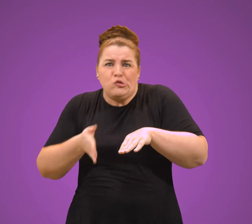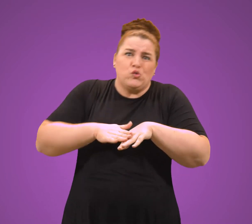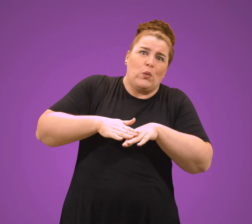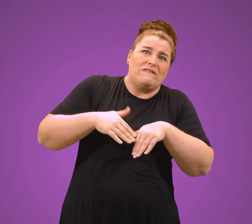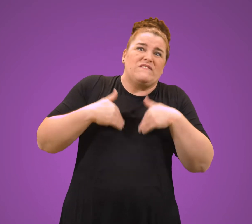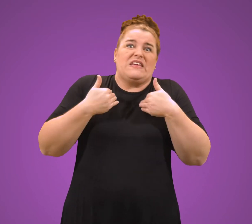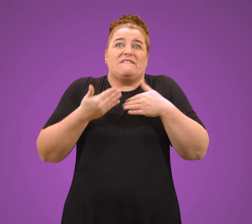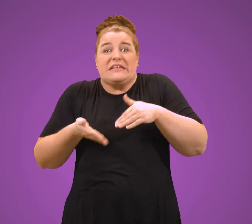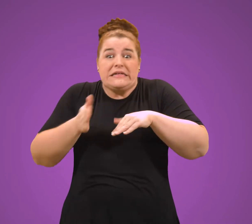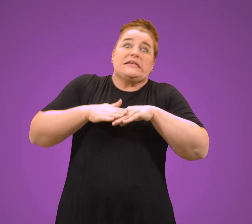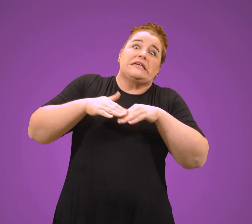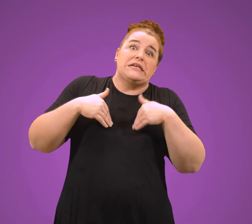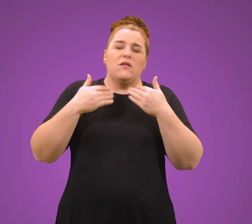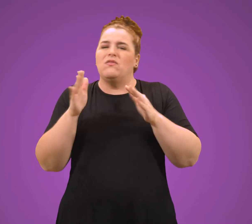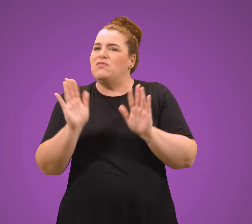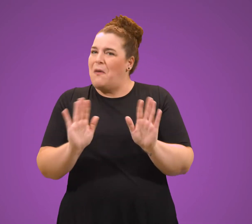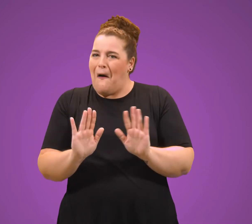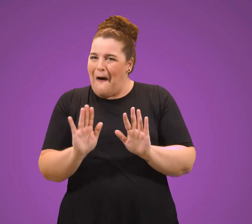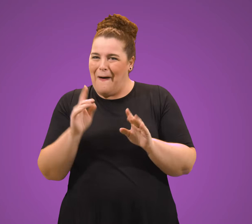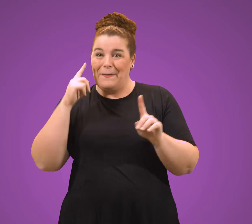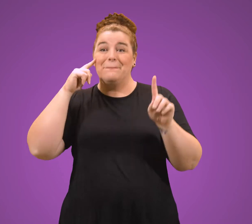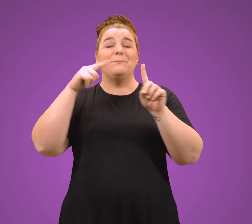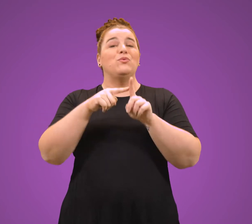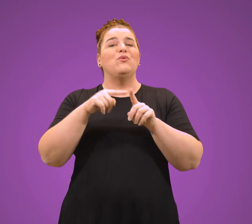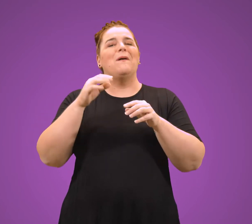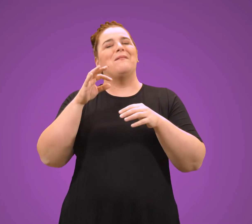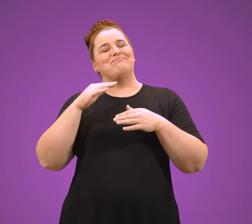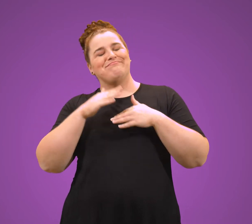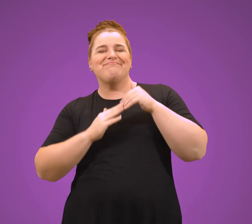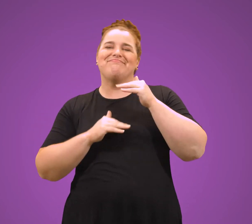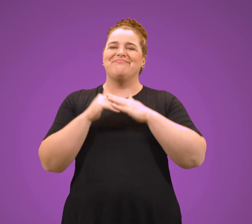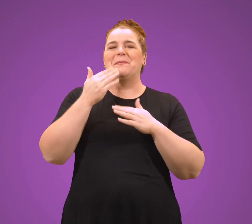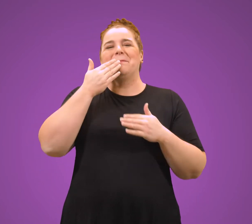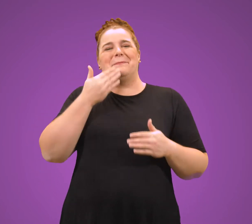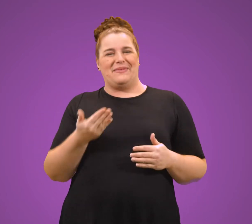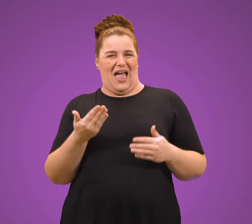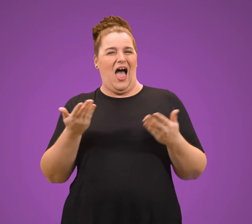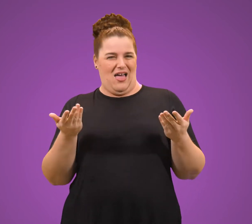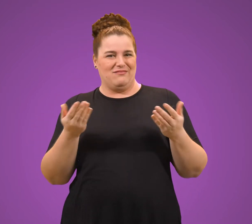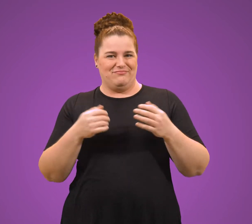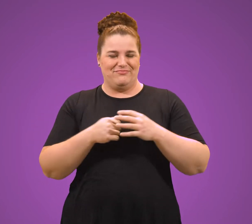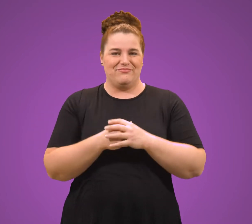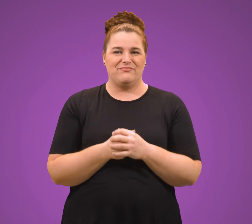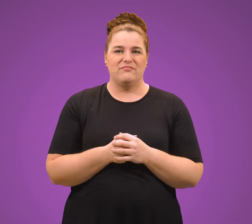de profiter de la vie, d'avoir un but et d'être capable de gérer les hauts et les bas du quotidien.